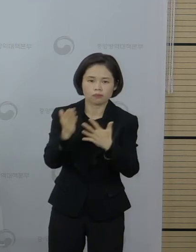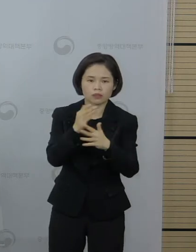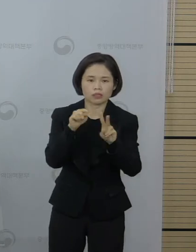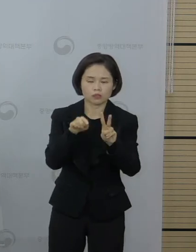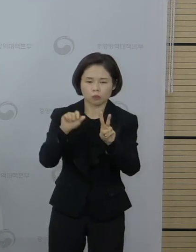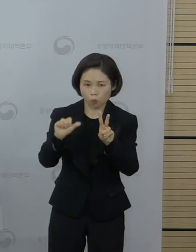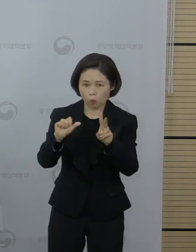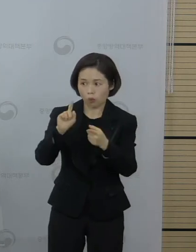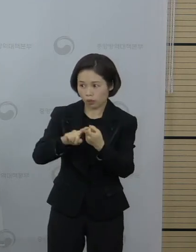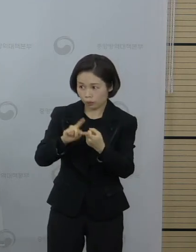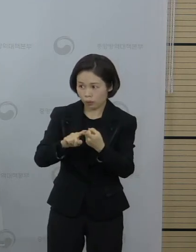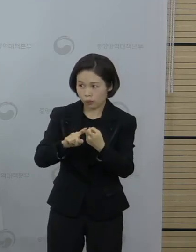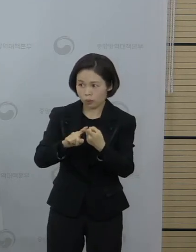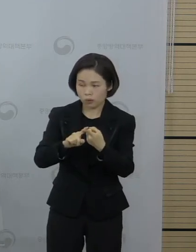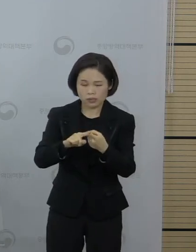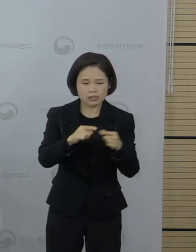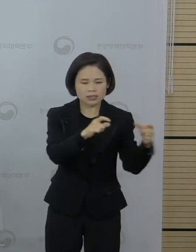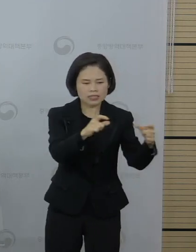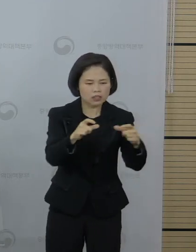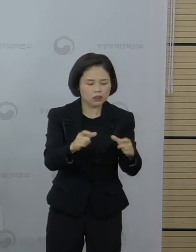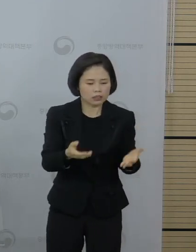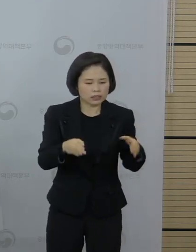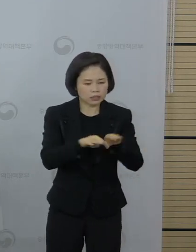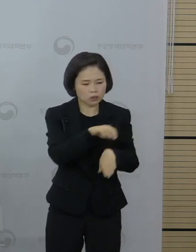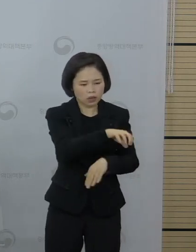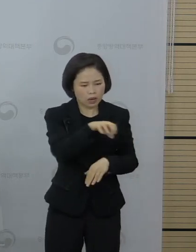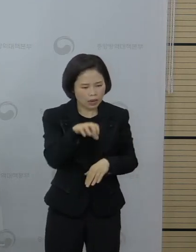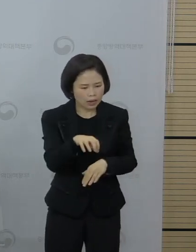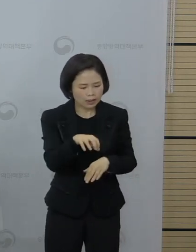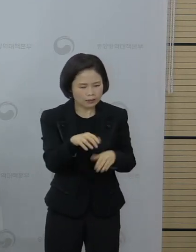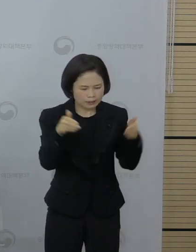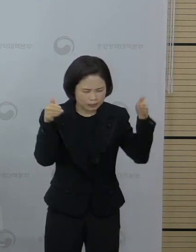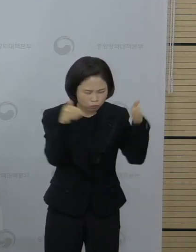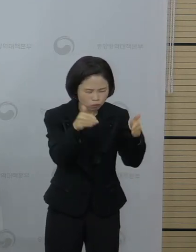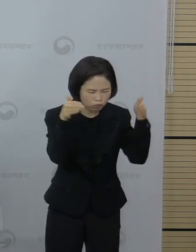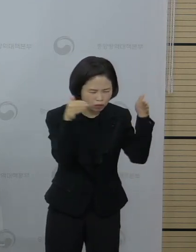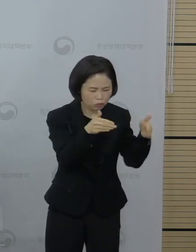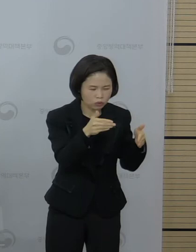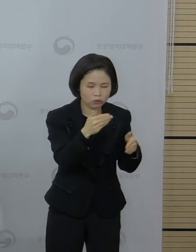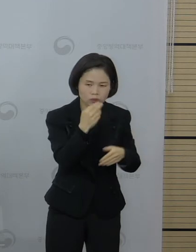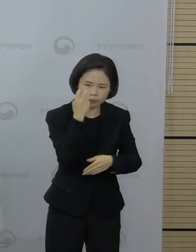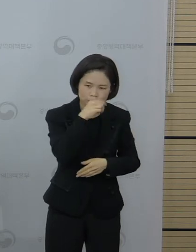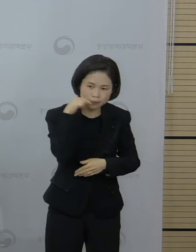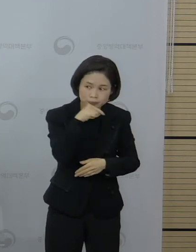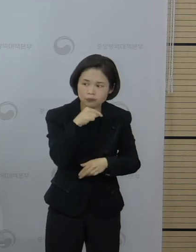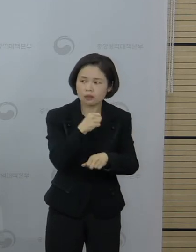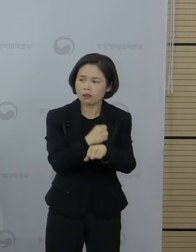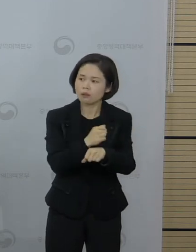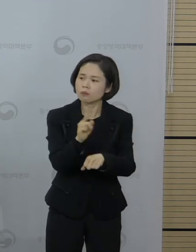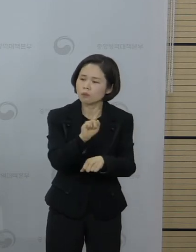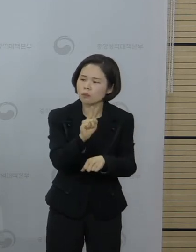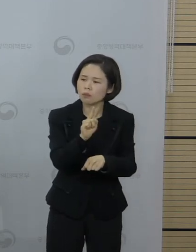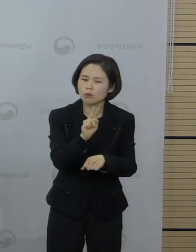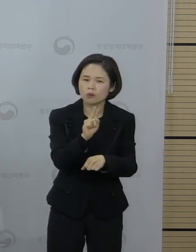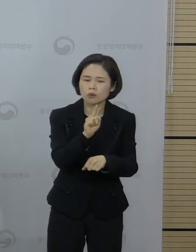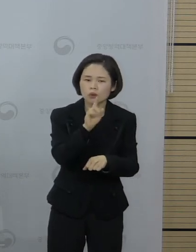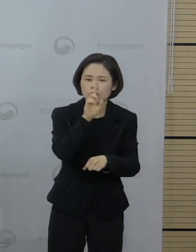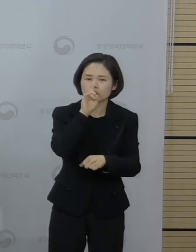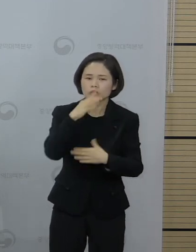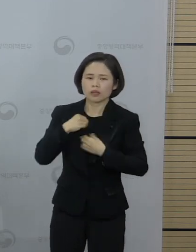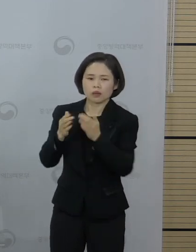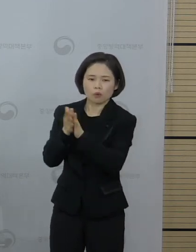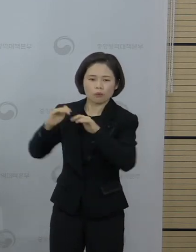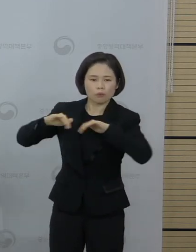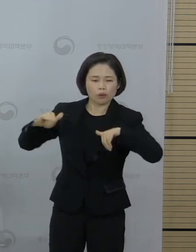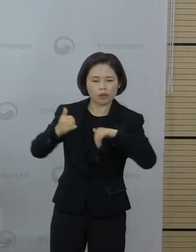지역별 시설별로 핀셋 방역을 계속 벌여야 하는지에 대해서 중대본과는 별개로 방대본의 입장은